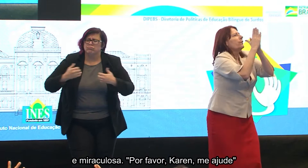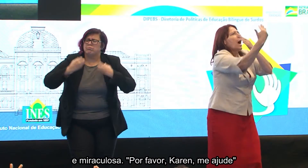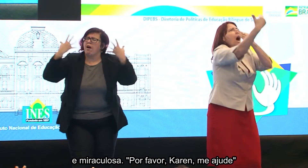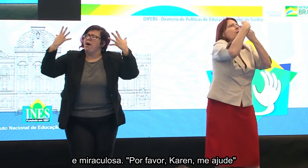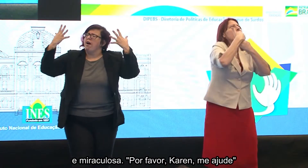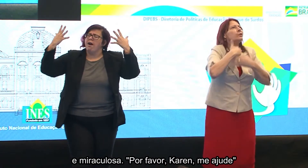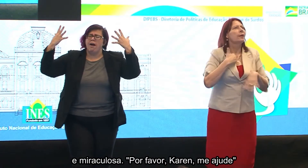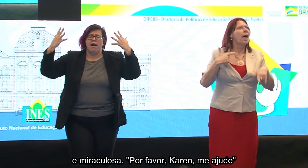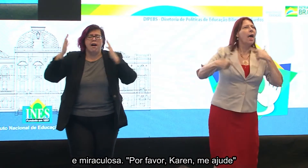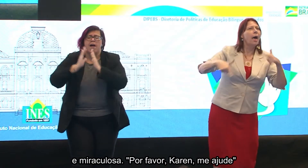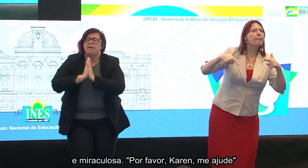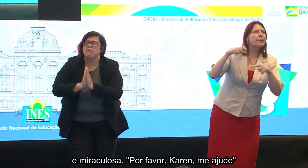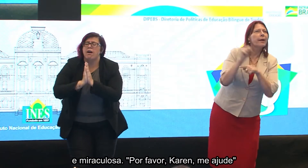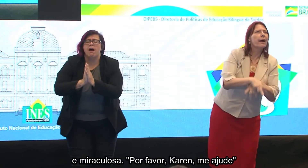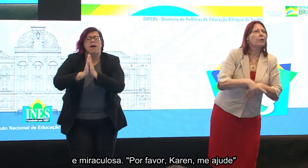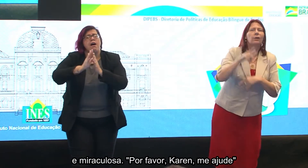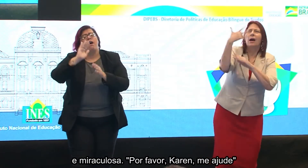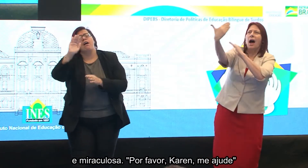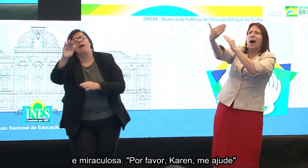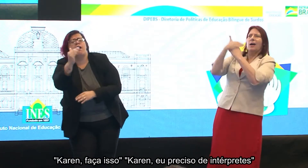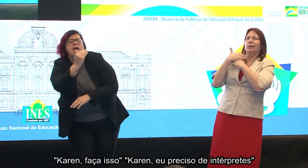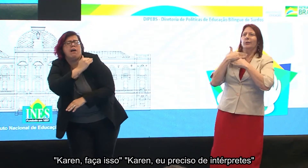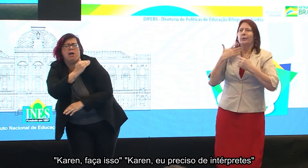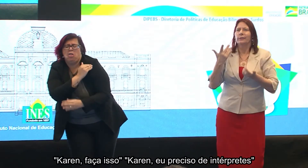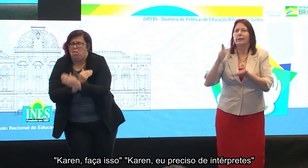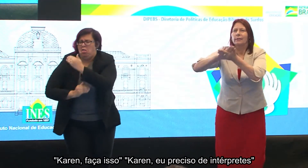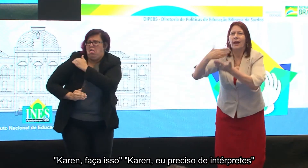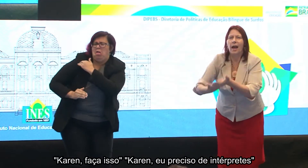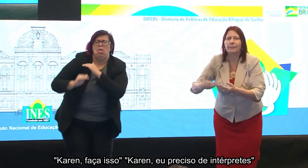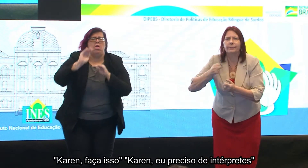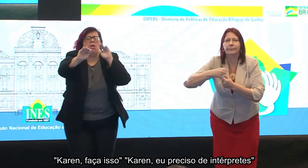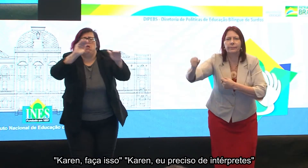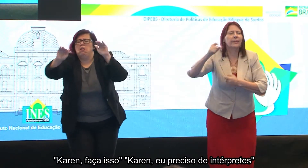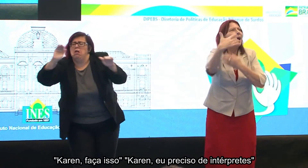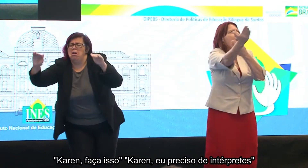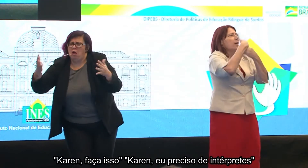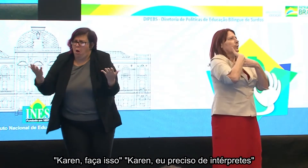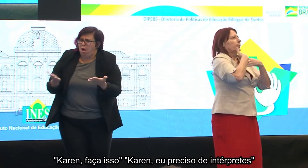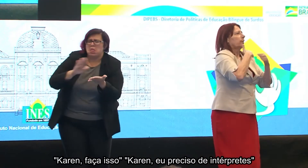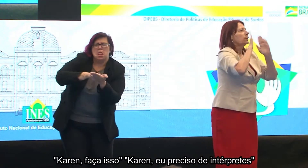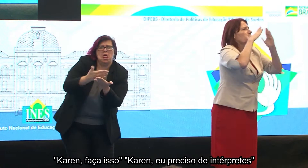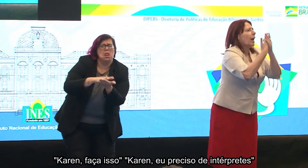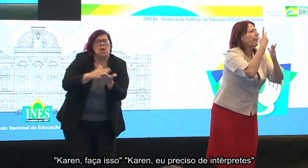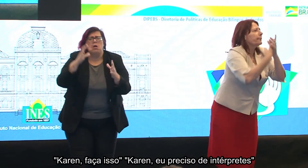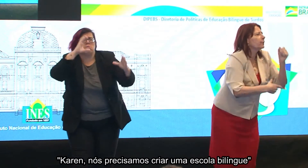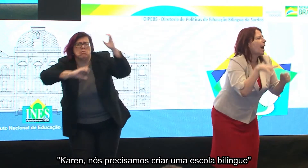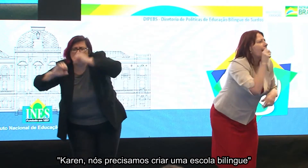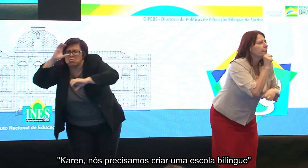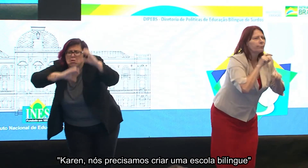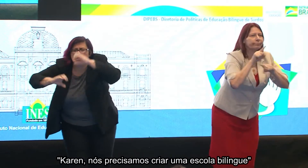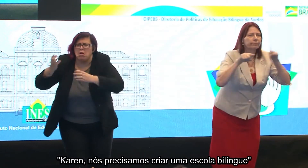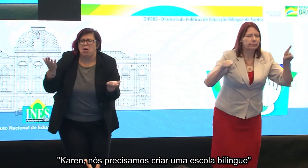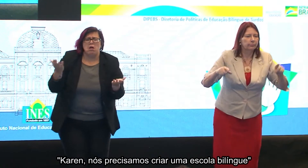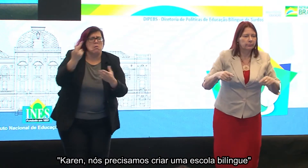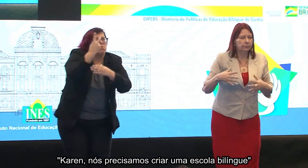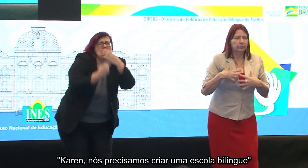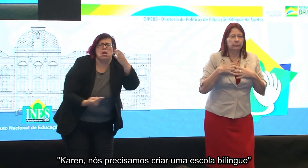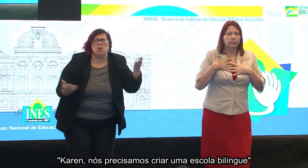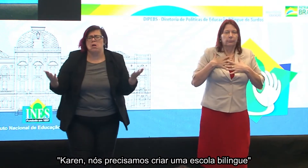miraculosa. Por favor, Karen, me ajude. Karen, faça isso. Karen, eu preciso de intérprete. Karen, nós precisamos criar